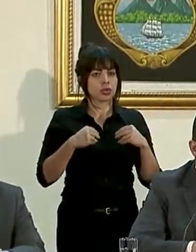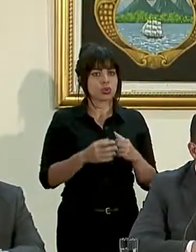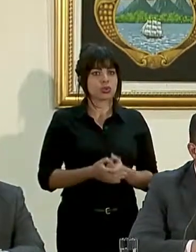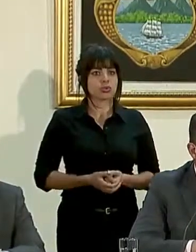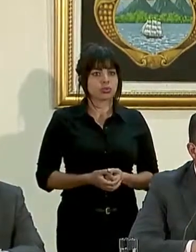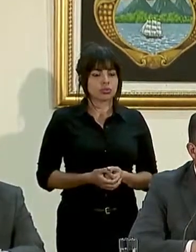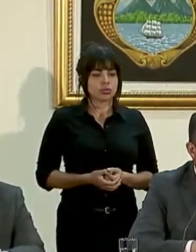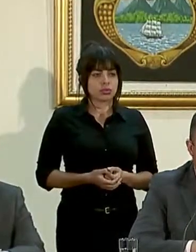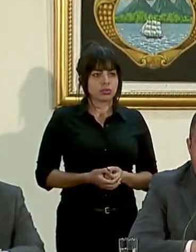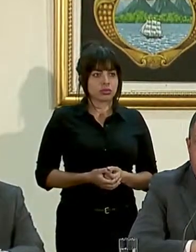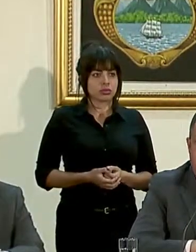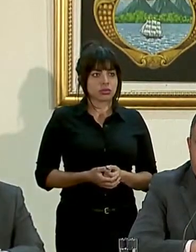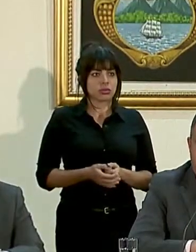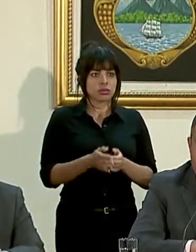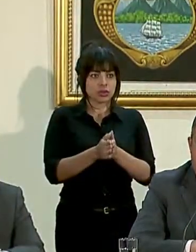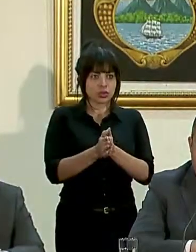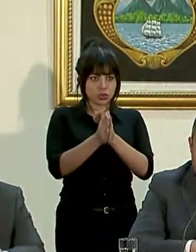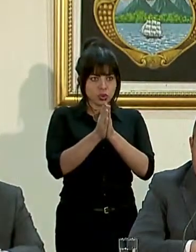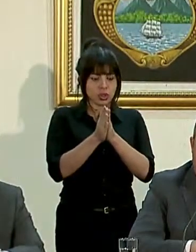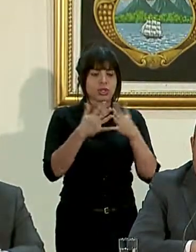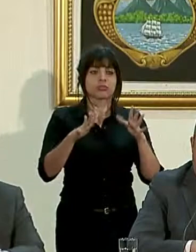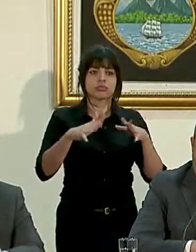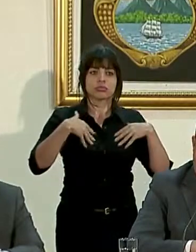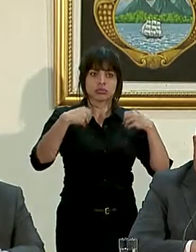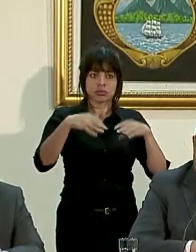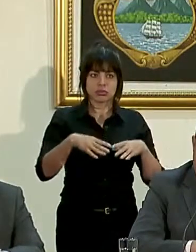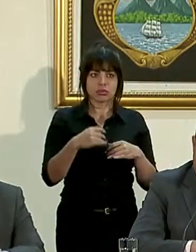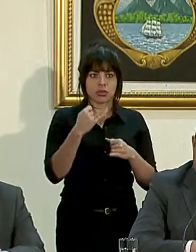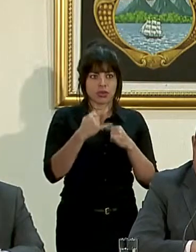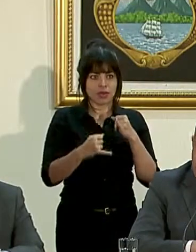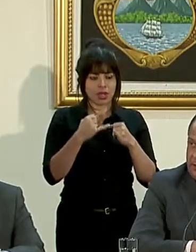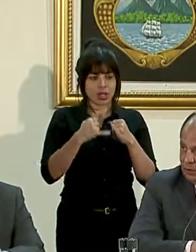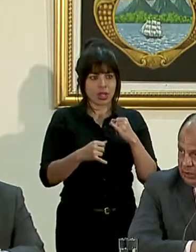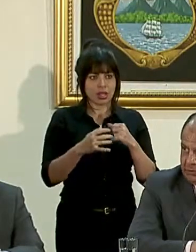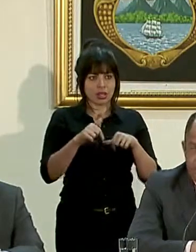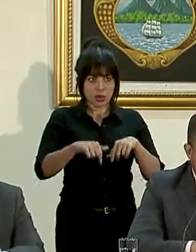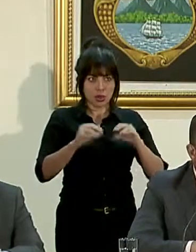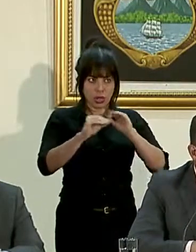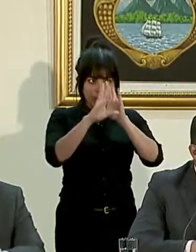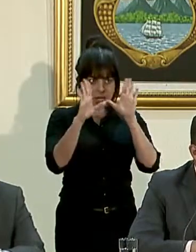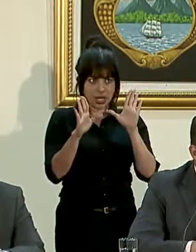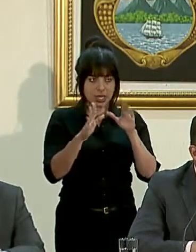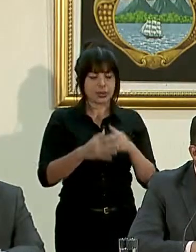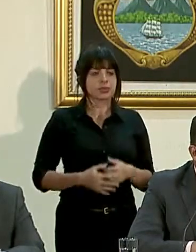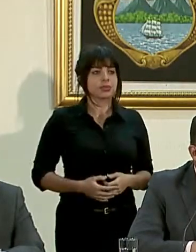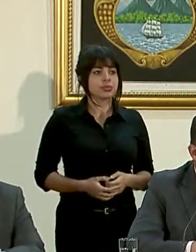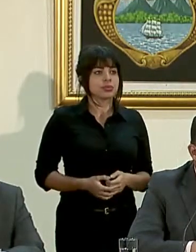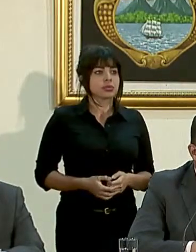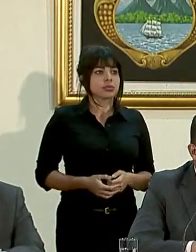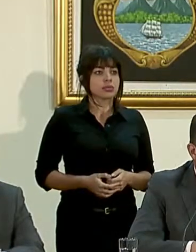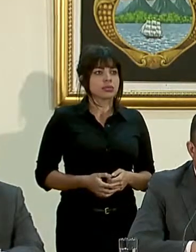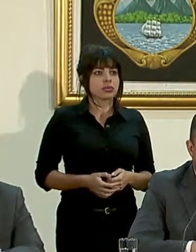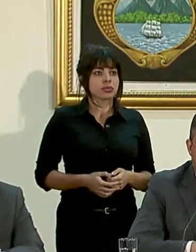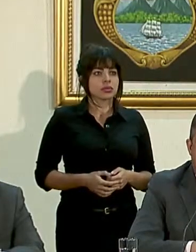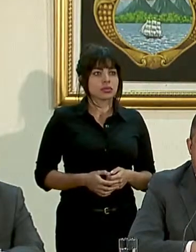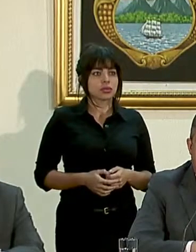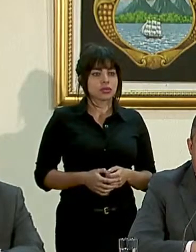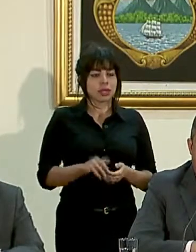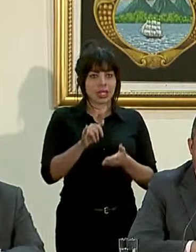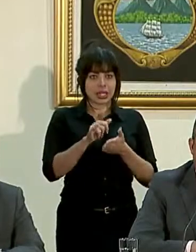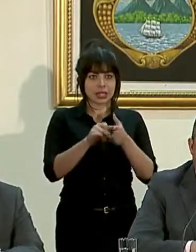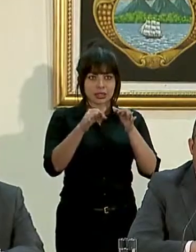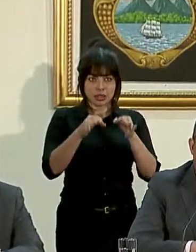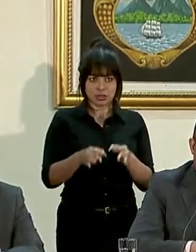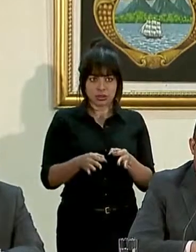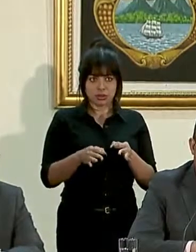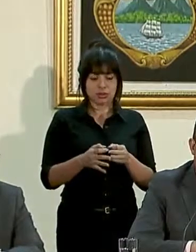quien aceptó la solicitud y renunció a finales de la mañana de hoy. Esta